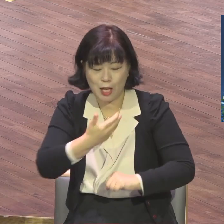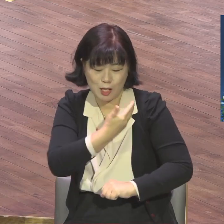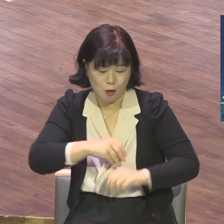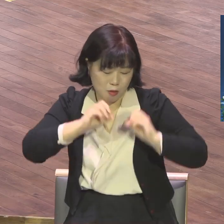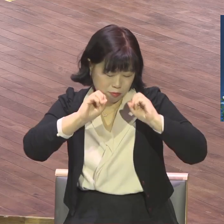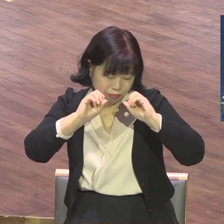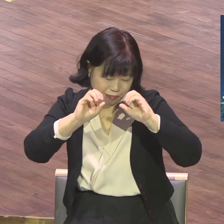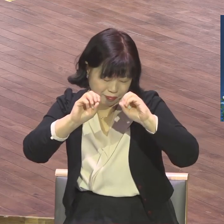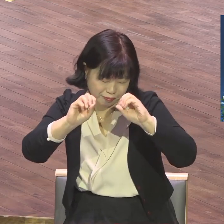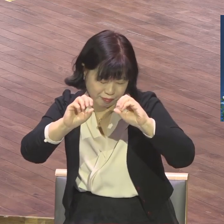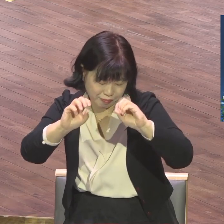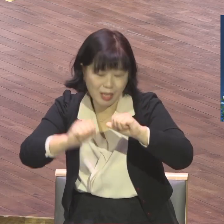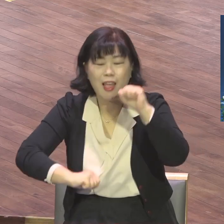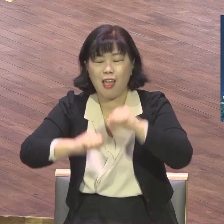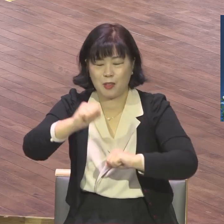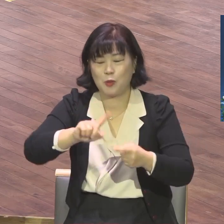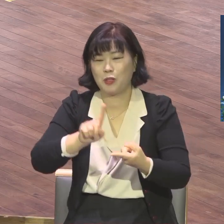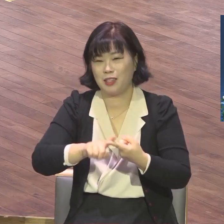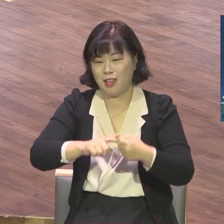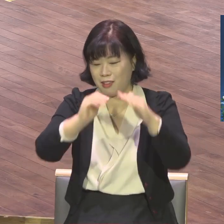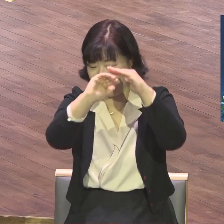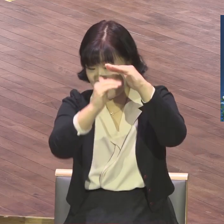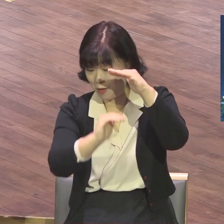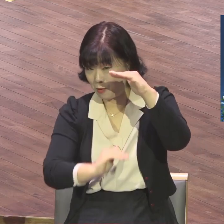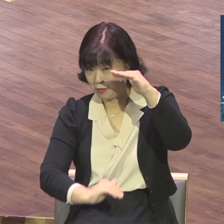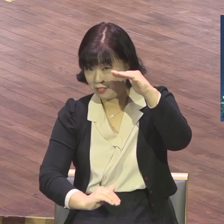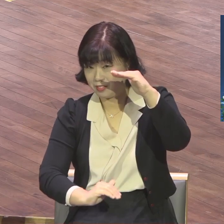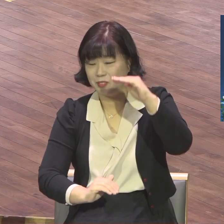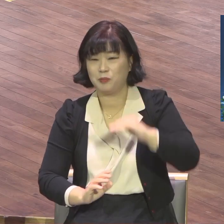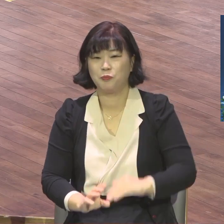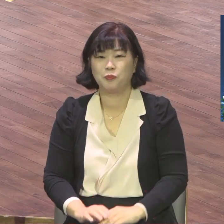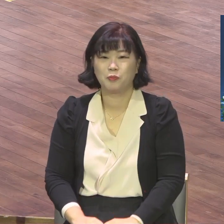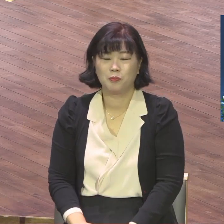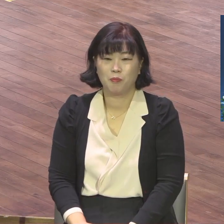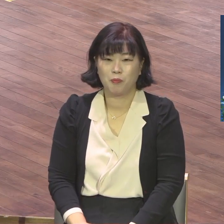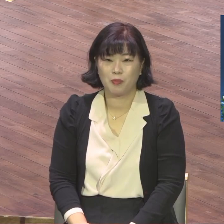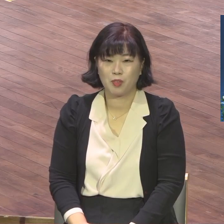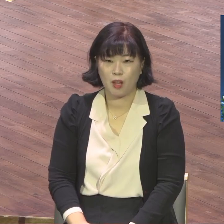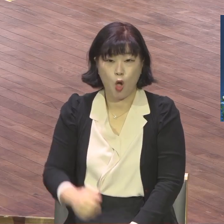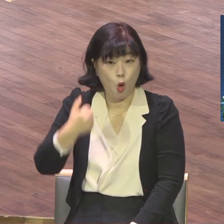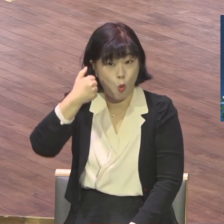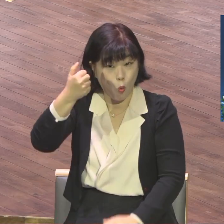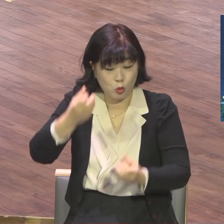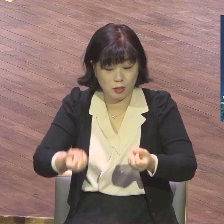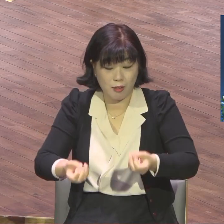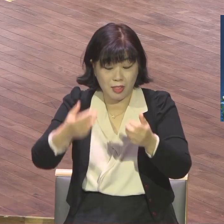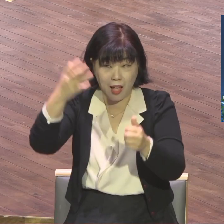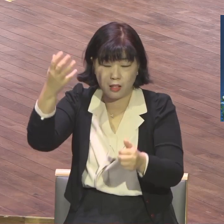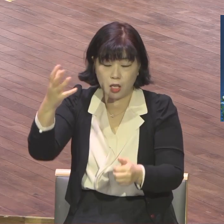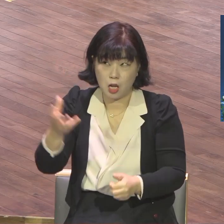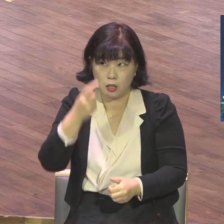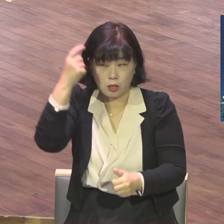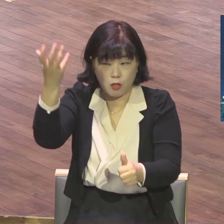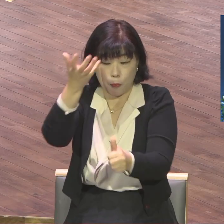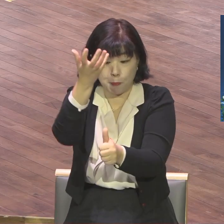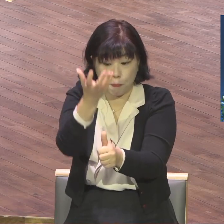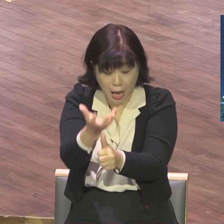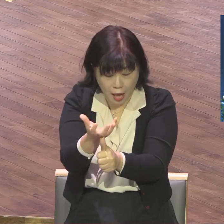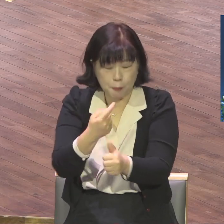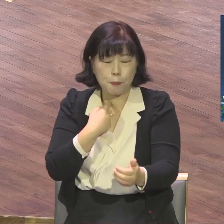펼쳐졌습니다. 오순절 마가다락방에 임한 성령 강림 이후에 이 성령 체험